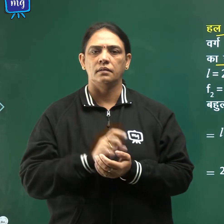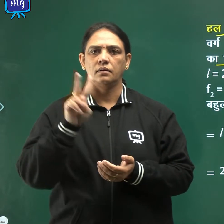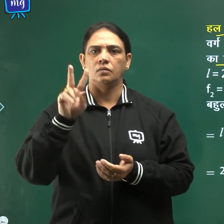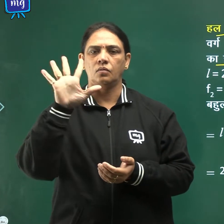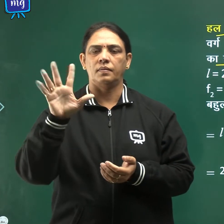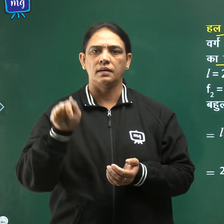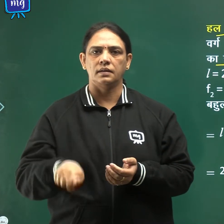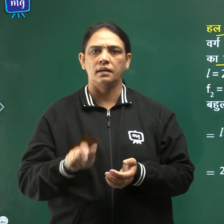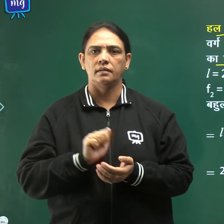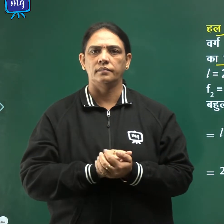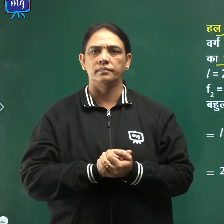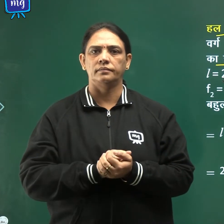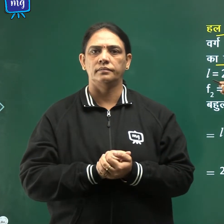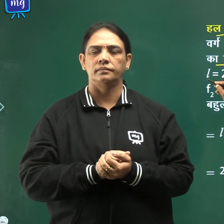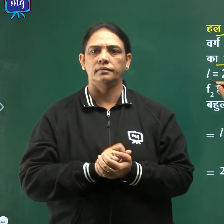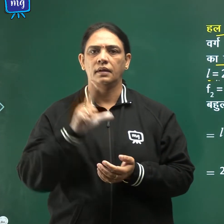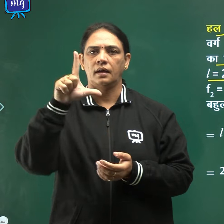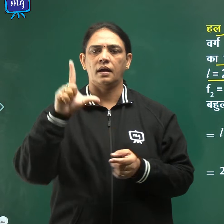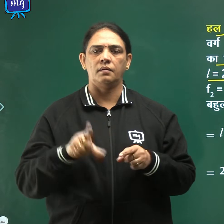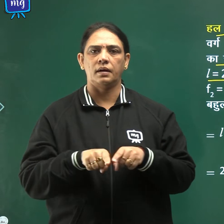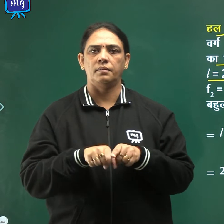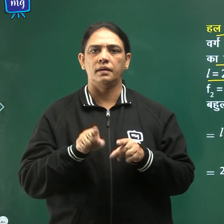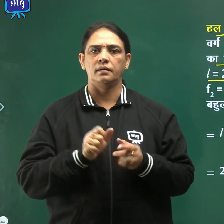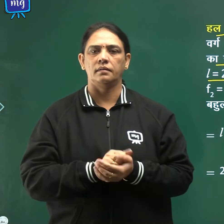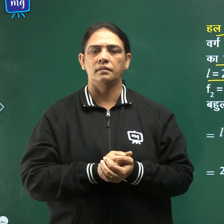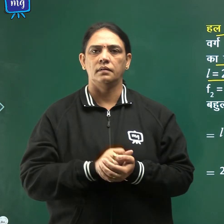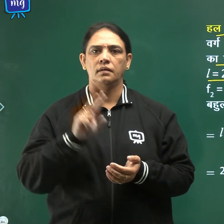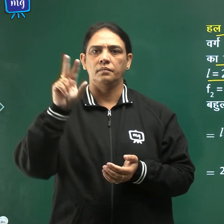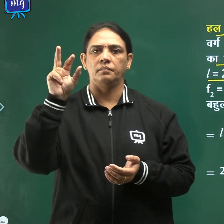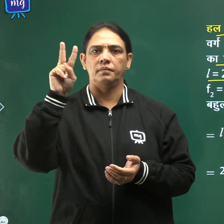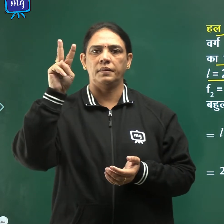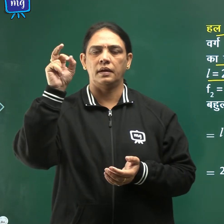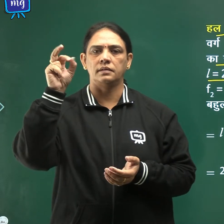25 है। L बराबर 20,